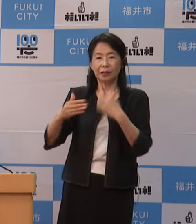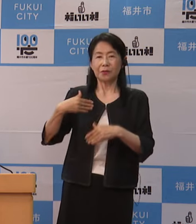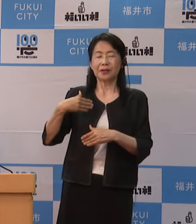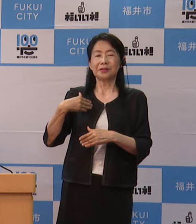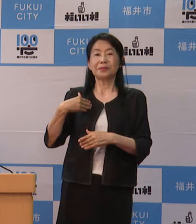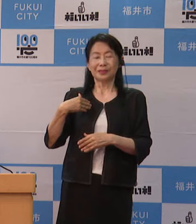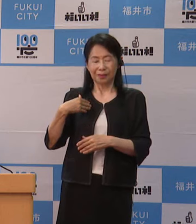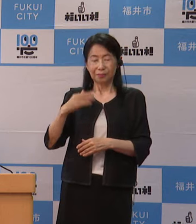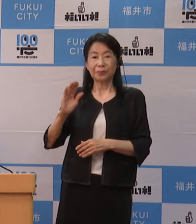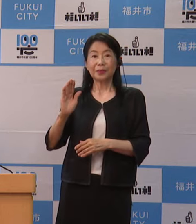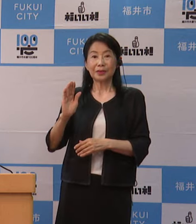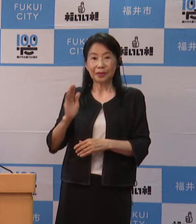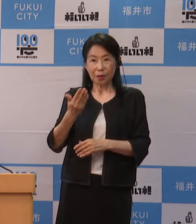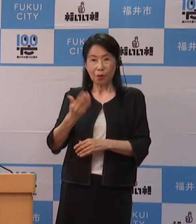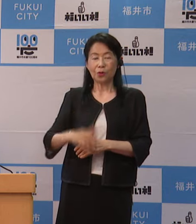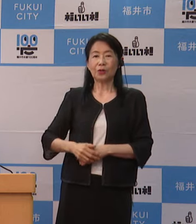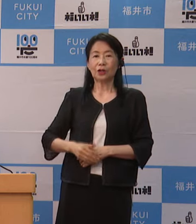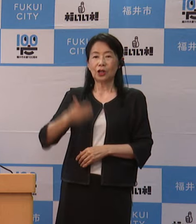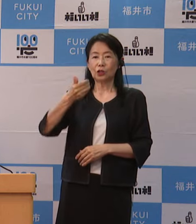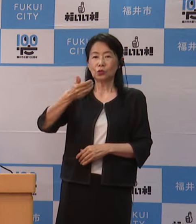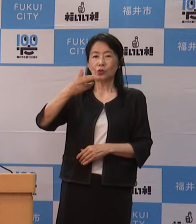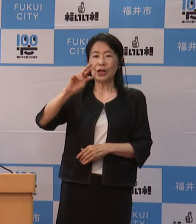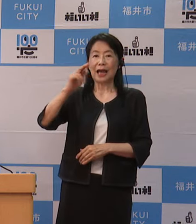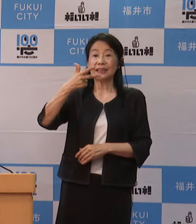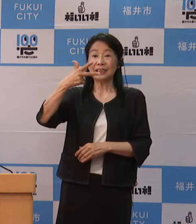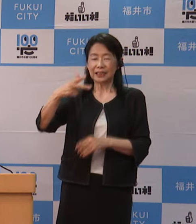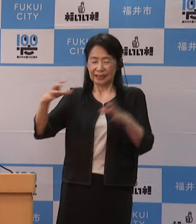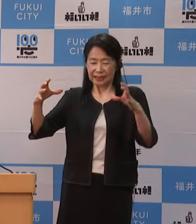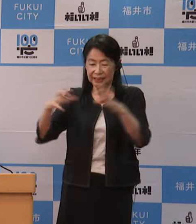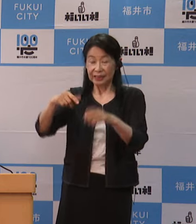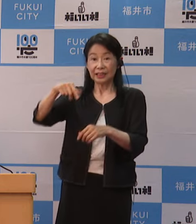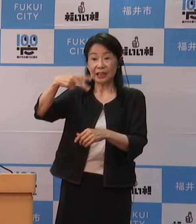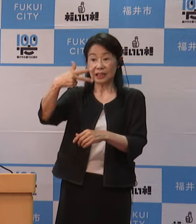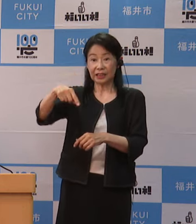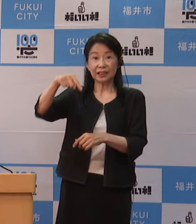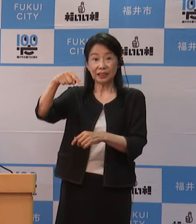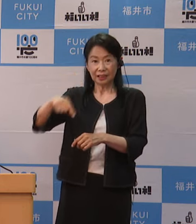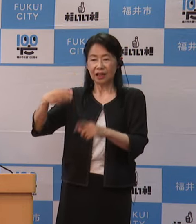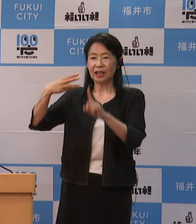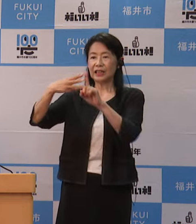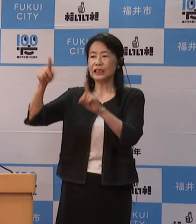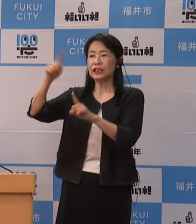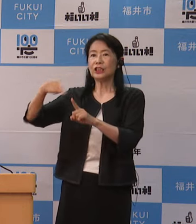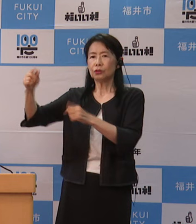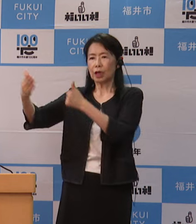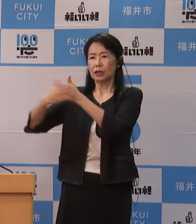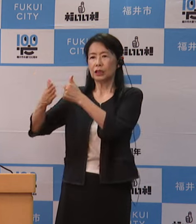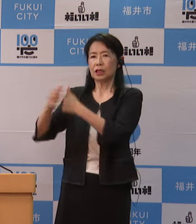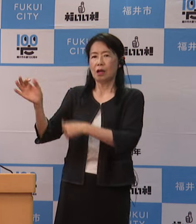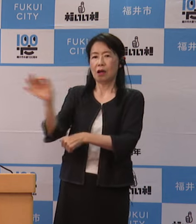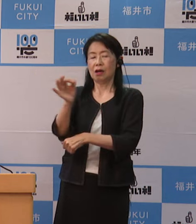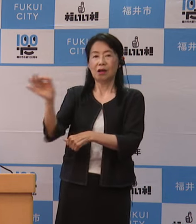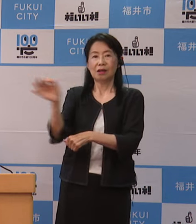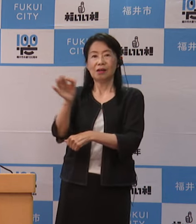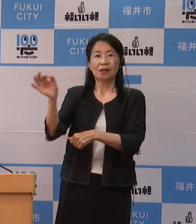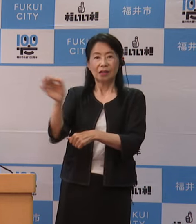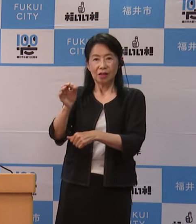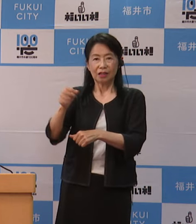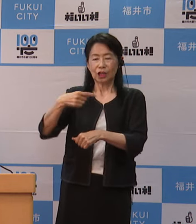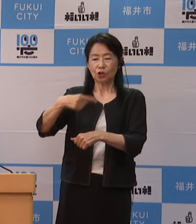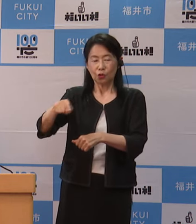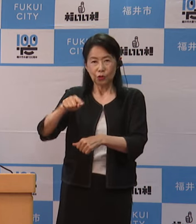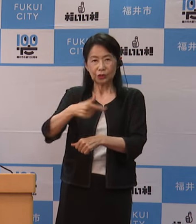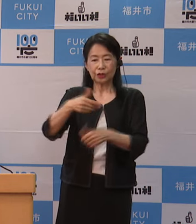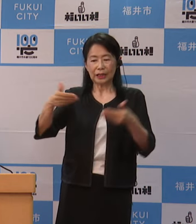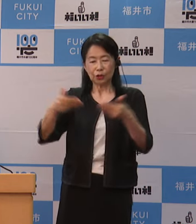ませんけど、まあ一福蘭市という小さな市が EU からちょっとそういう支援を受けてこういったインキュベートの施設をや